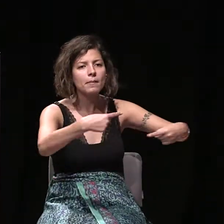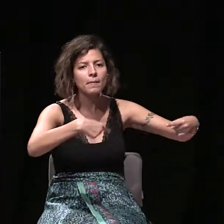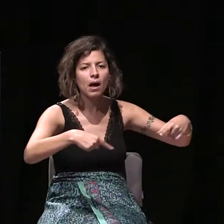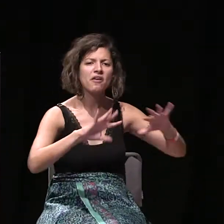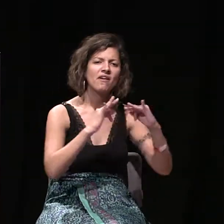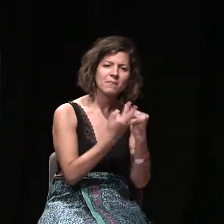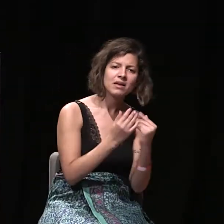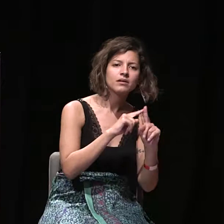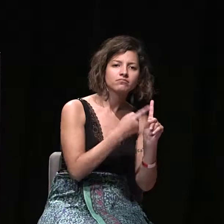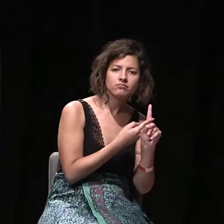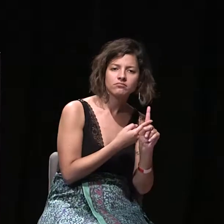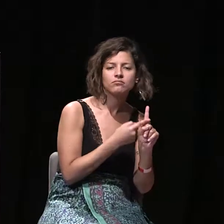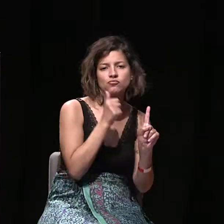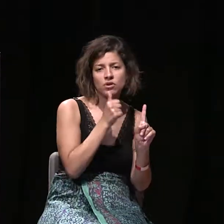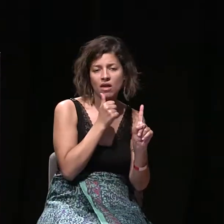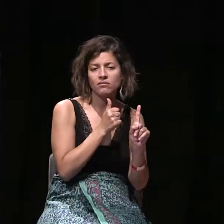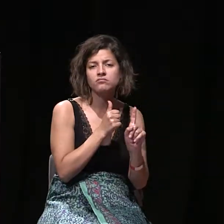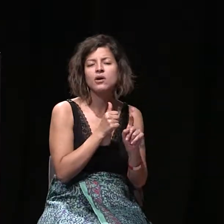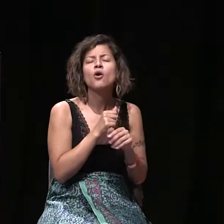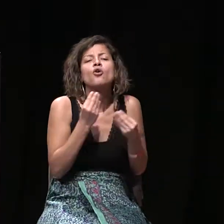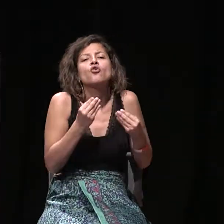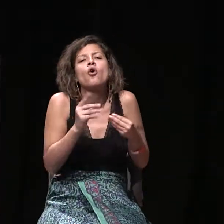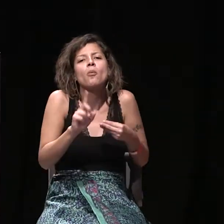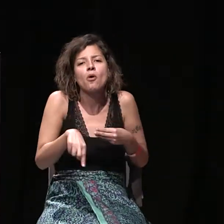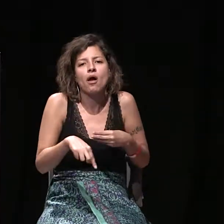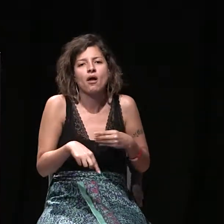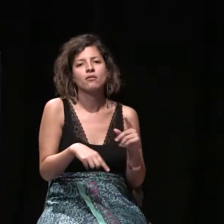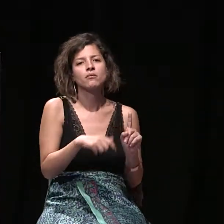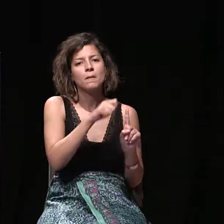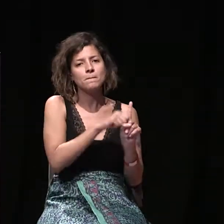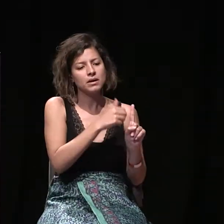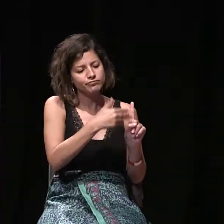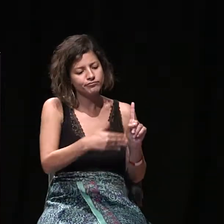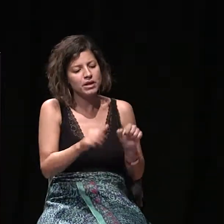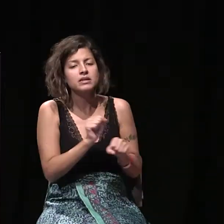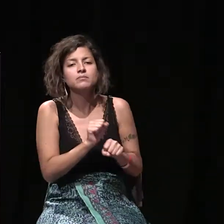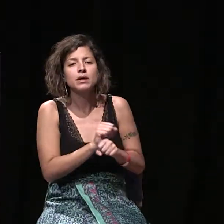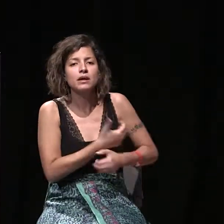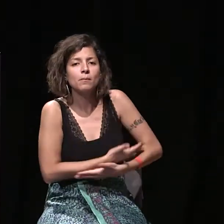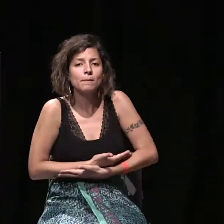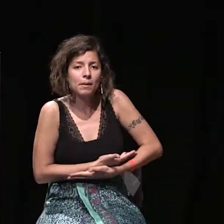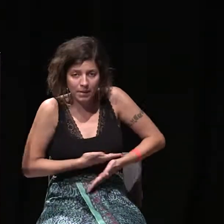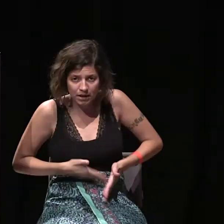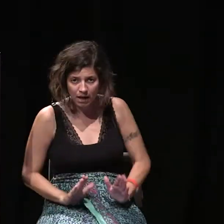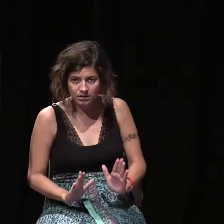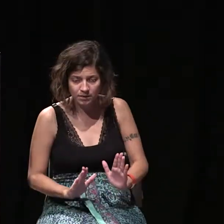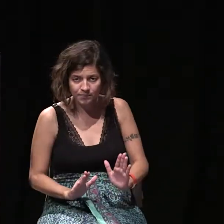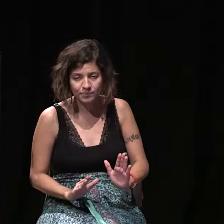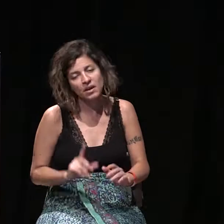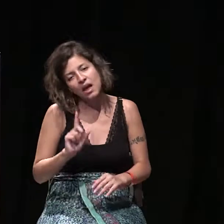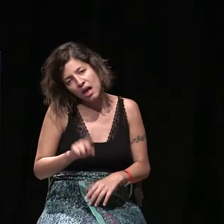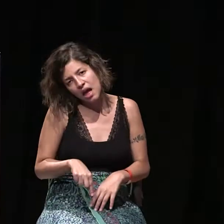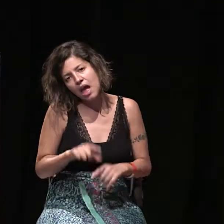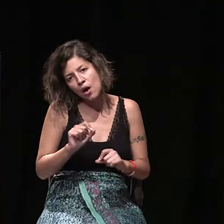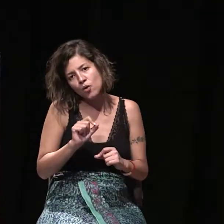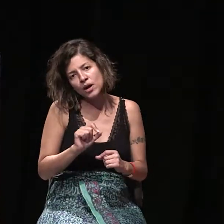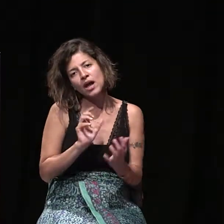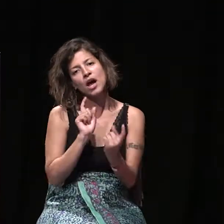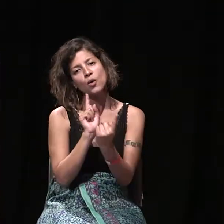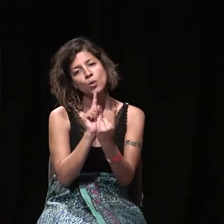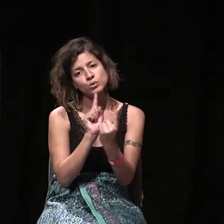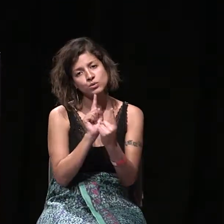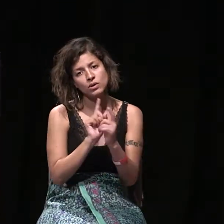E isso acontece através de um grupo, que a gente chama de consulta coletiva. E nessa consulta, a